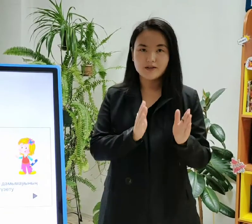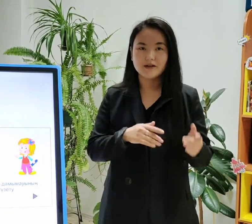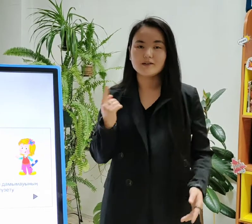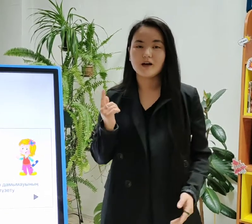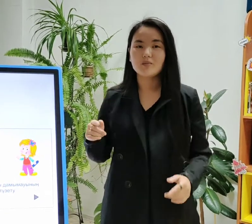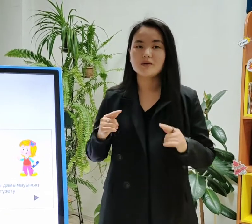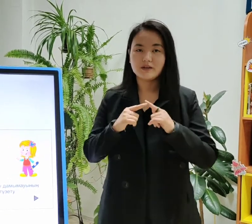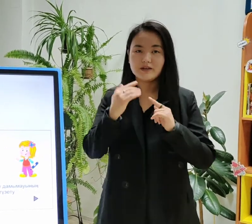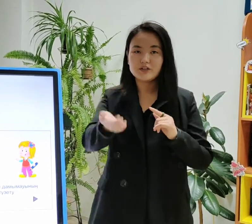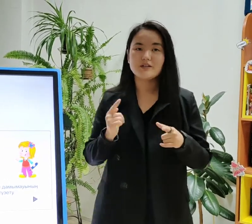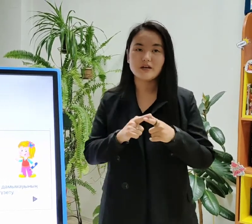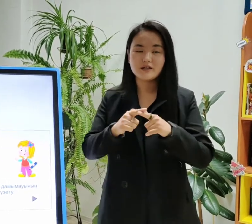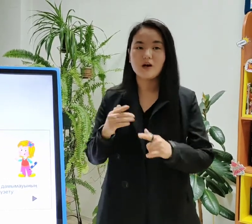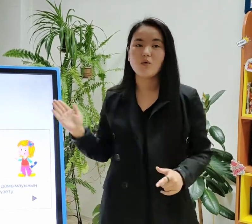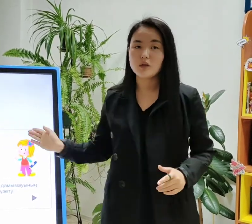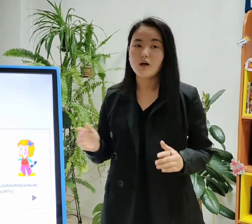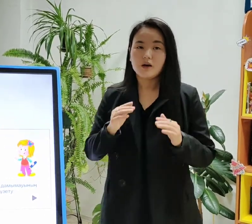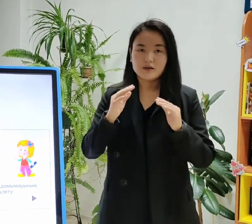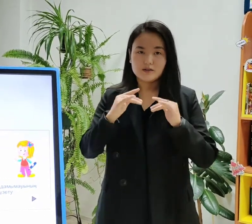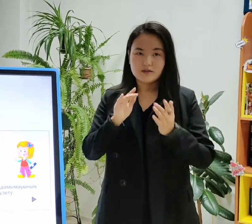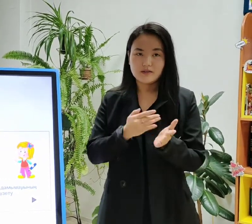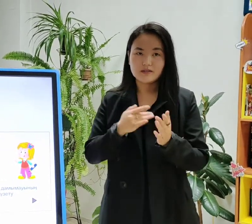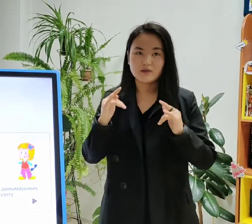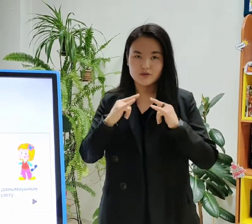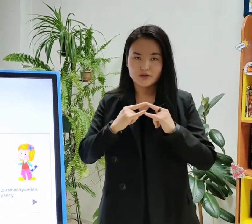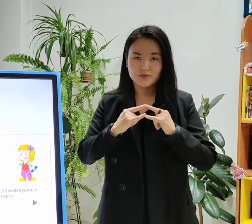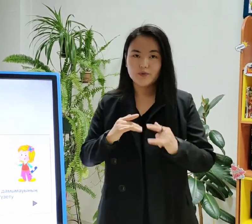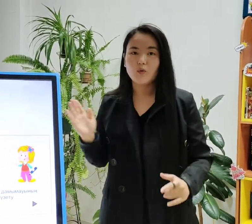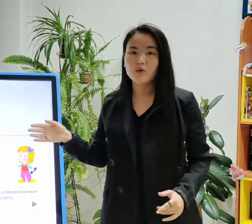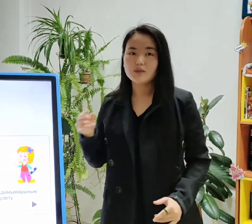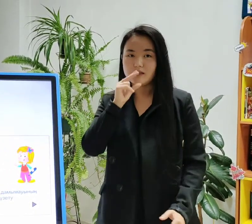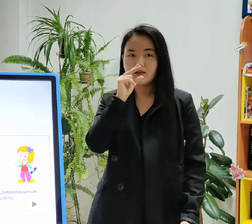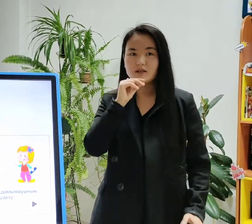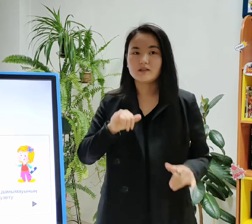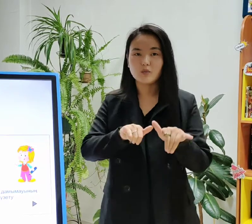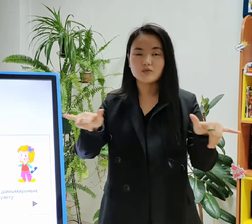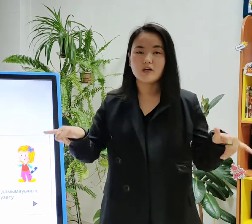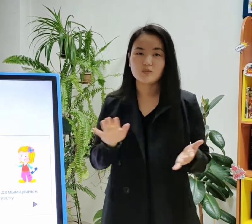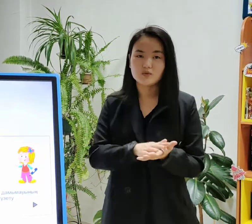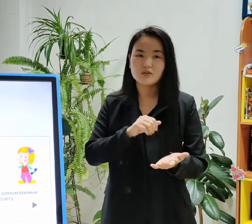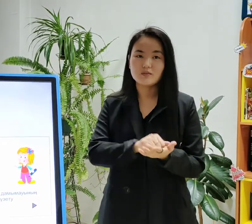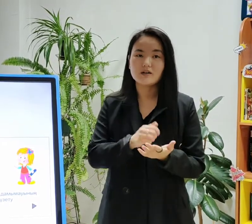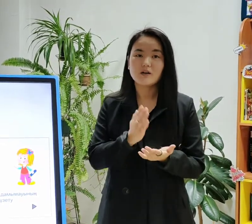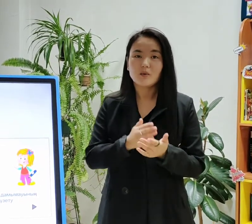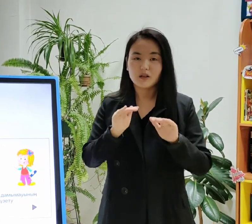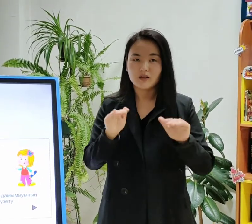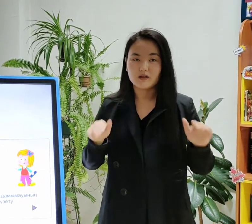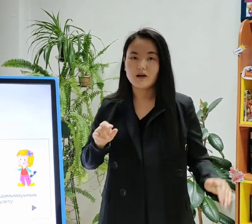Кітапханадағы тағы бір ерекше техника ол – сенсорлы үстел. Ол тілдік дамуында бұзылыстары бар балаларға